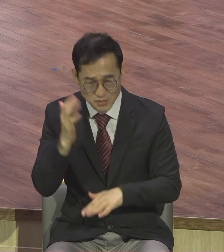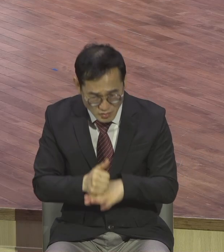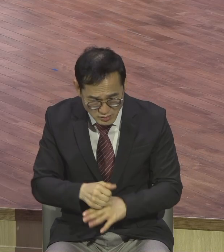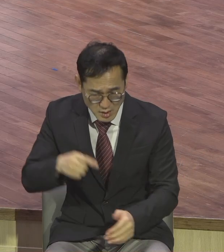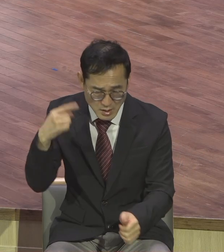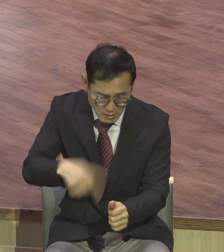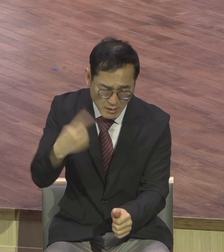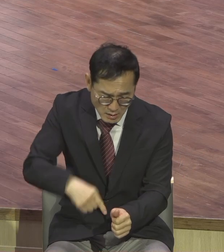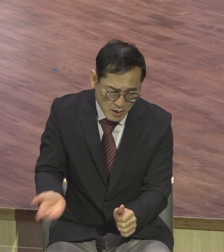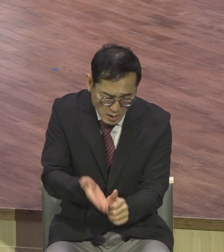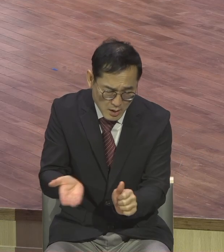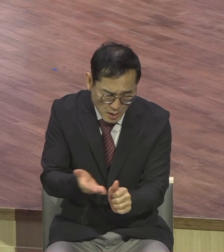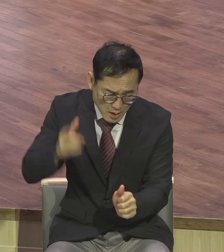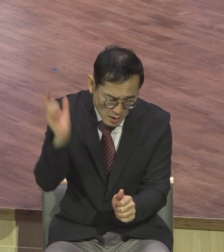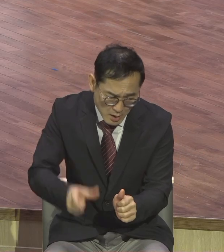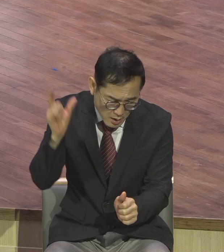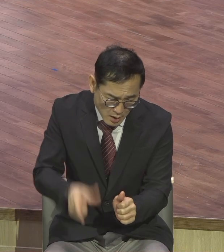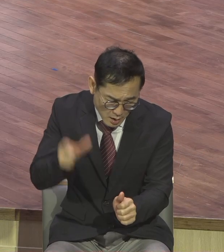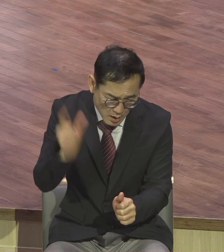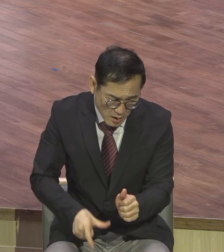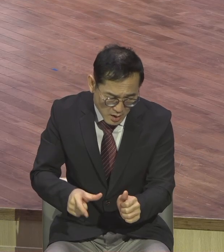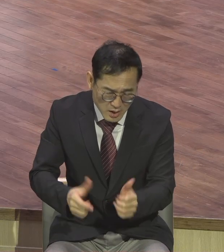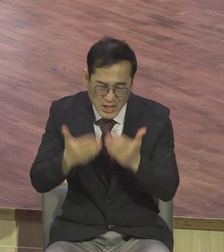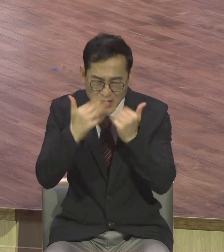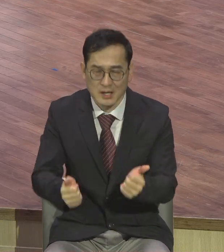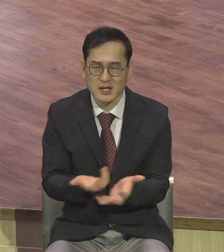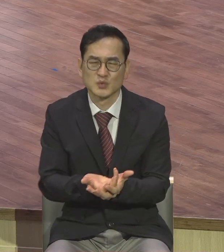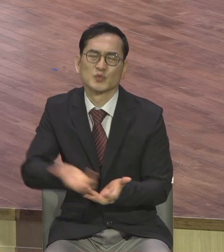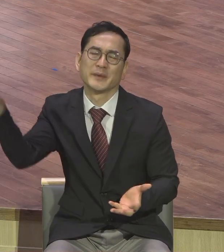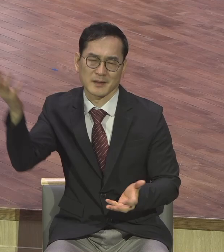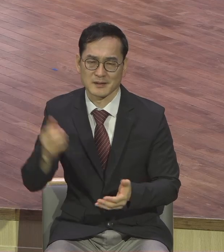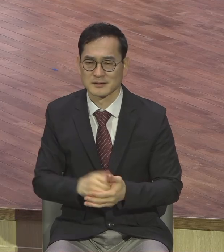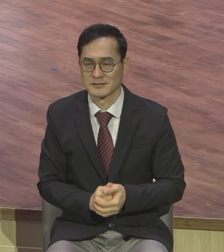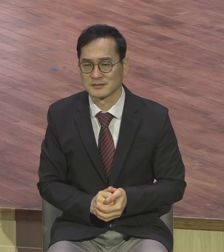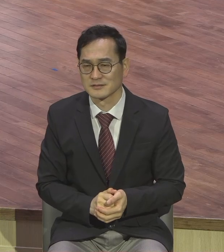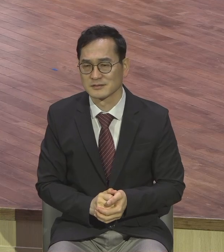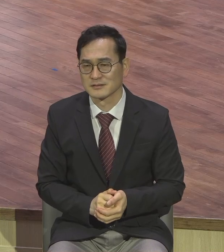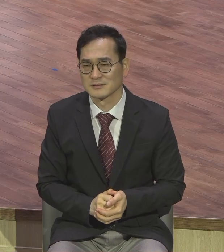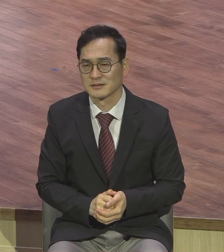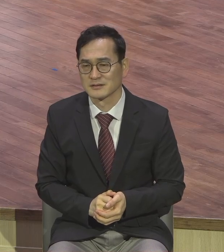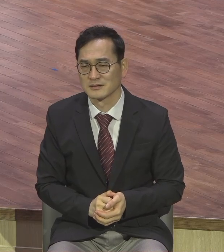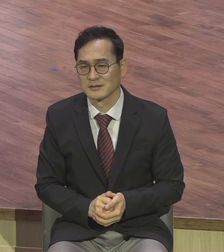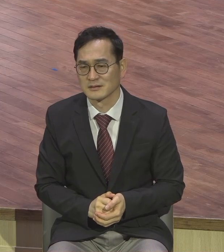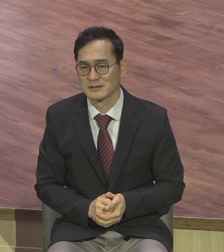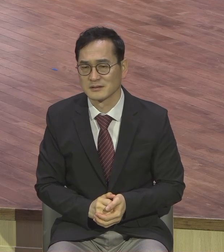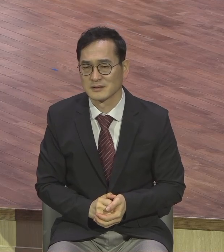거예요. 이시민 해주고 다 해먹고 다 해먹고 전부 다안 나가 안 나가